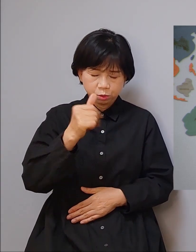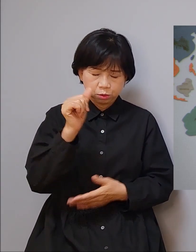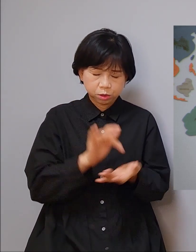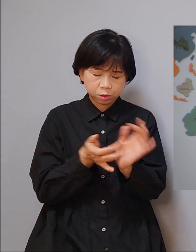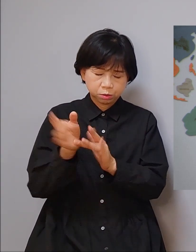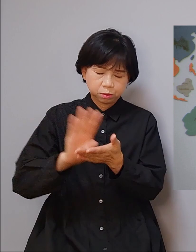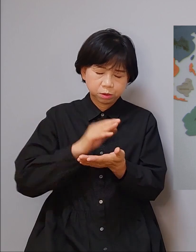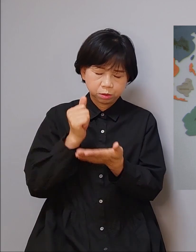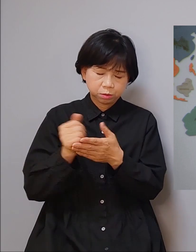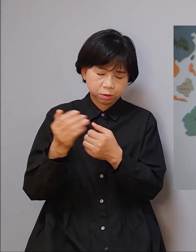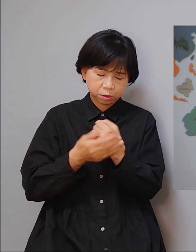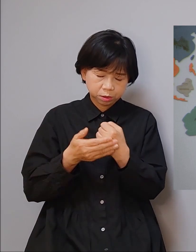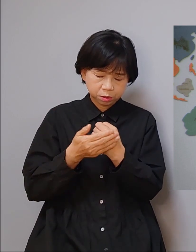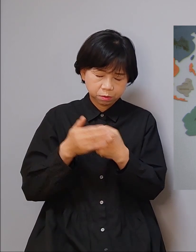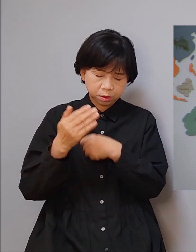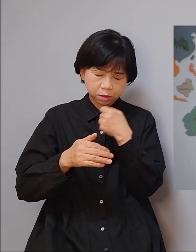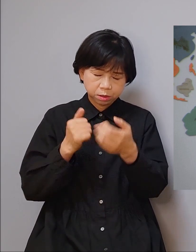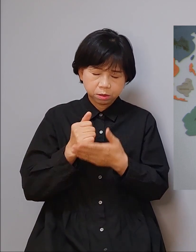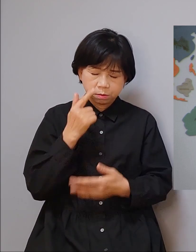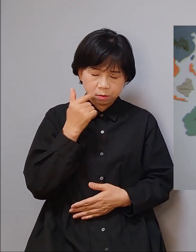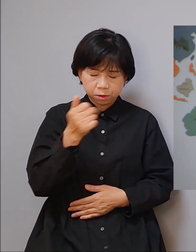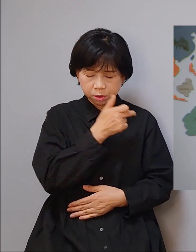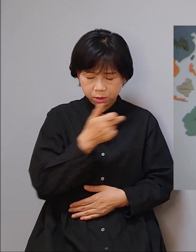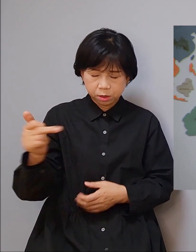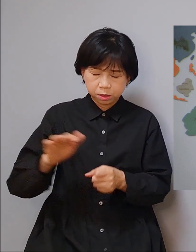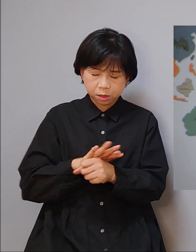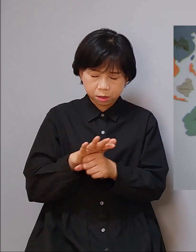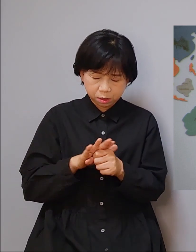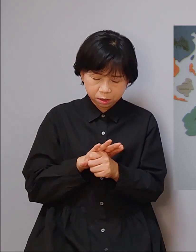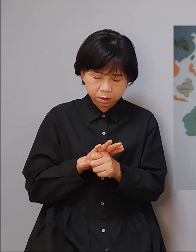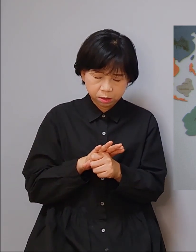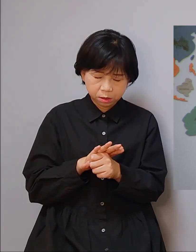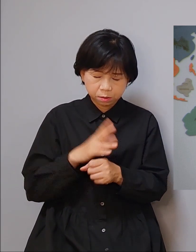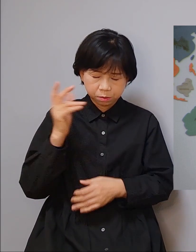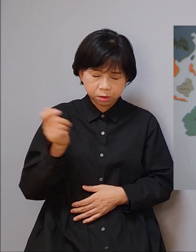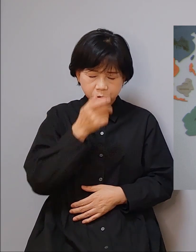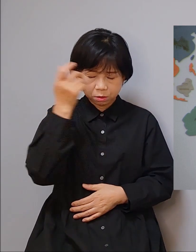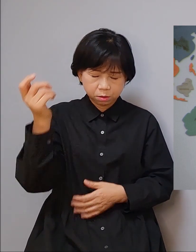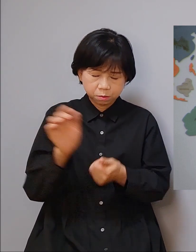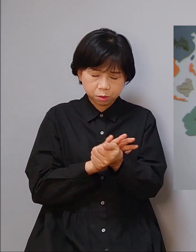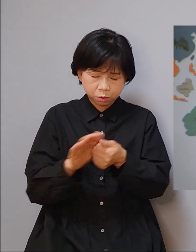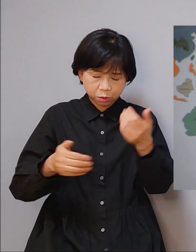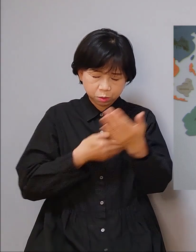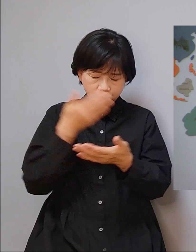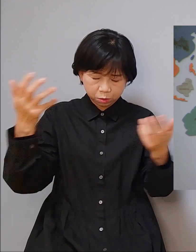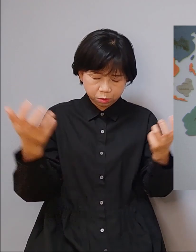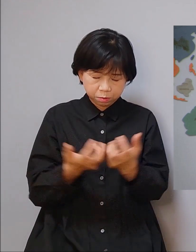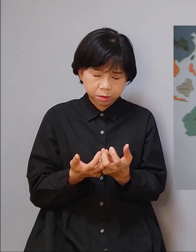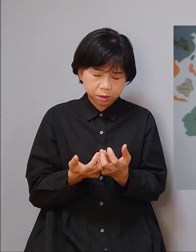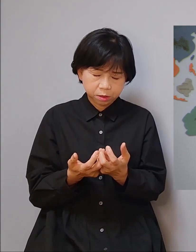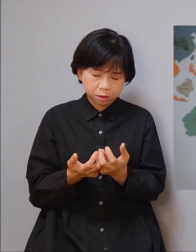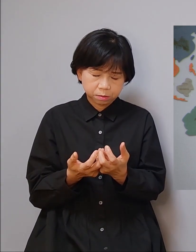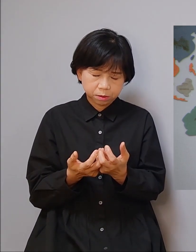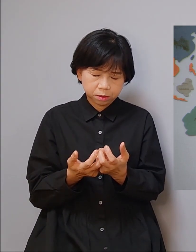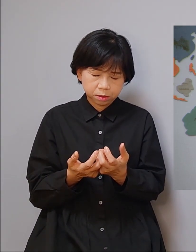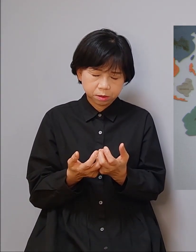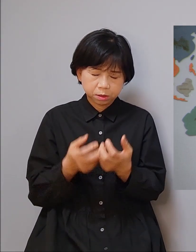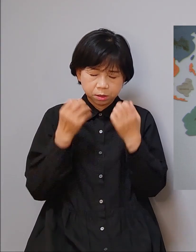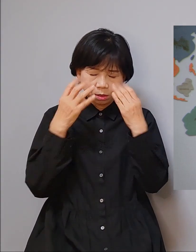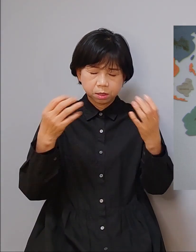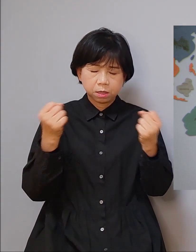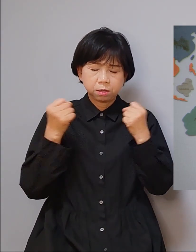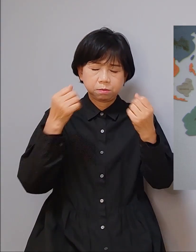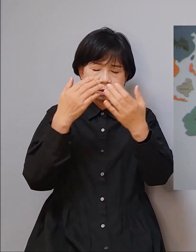예수 그리스도의 은혜와 하나님 아버지의 그 크신 사랑하심과 성령님의 위로교통 충만하심이 새